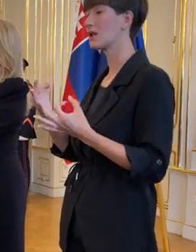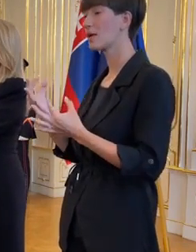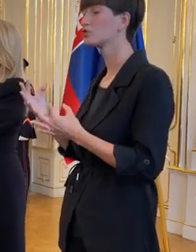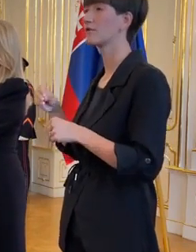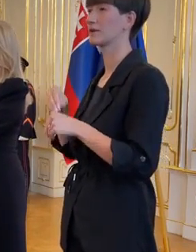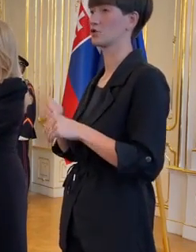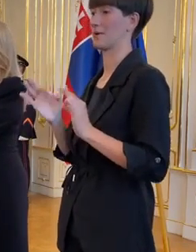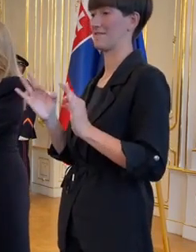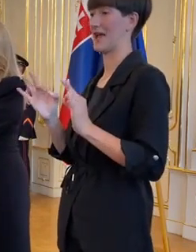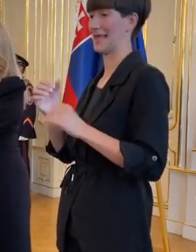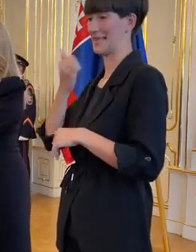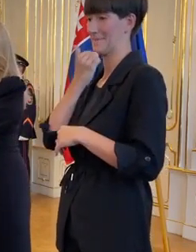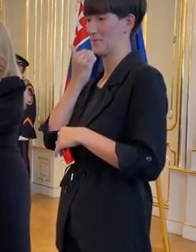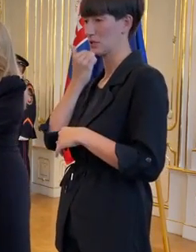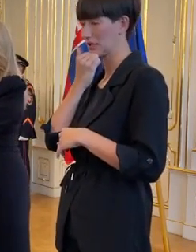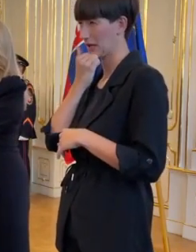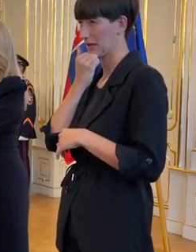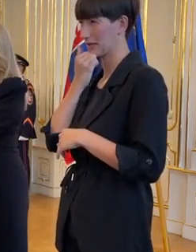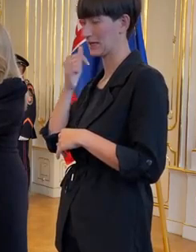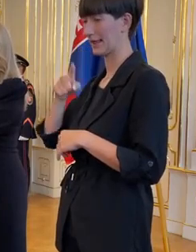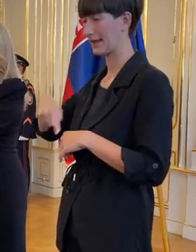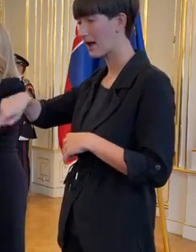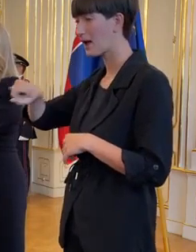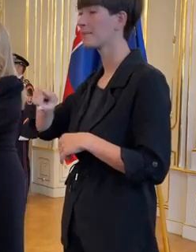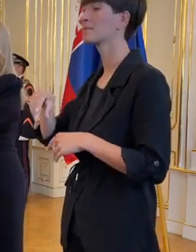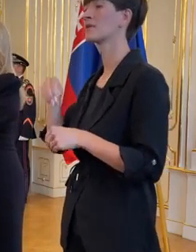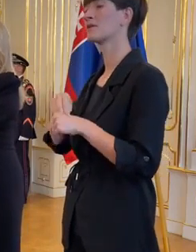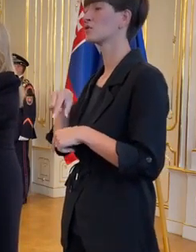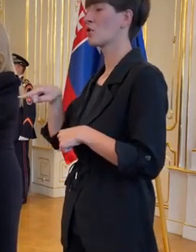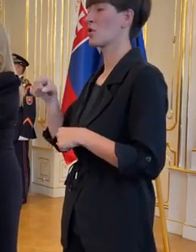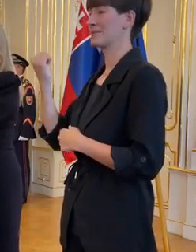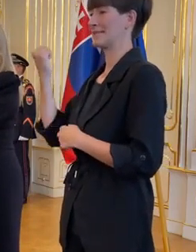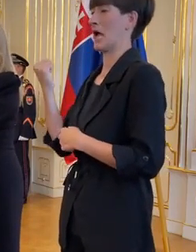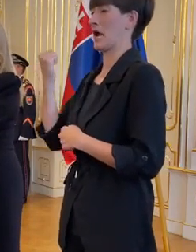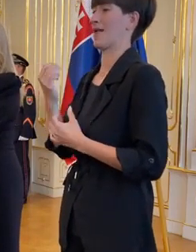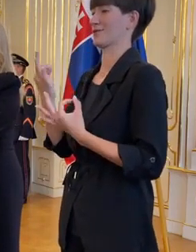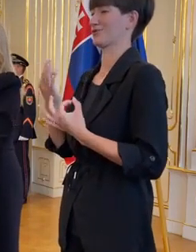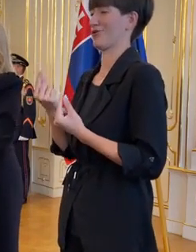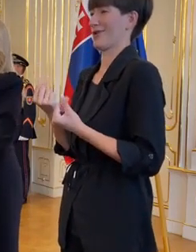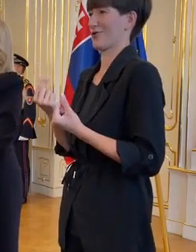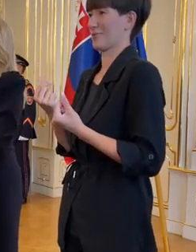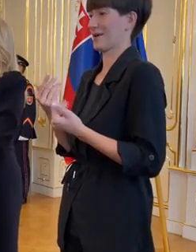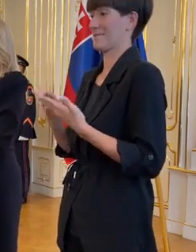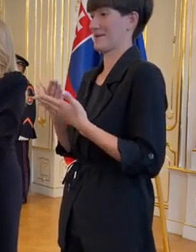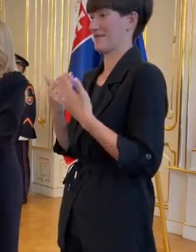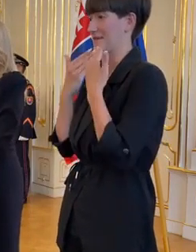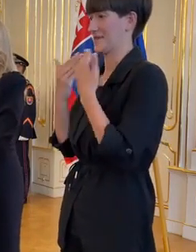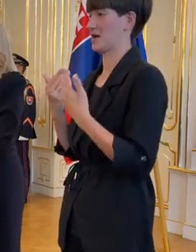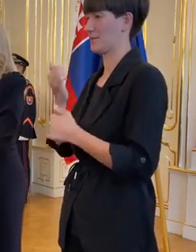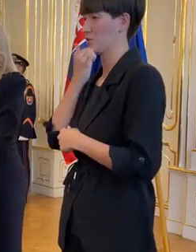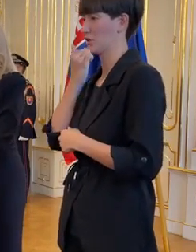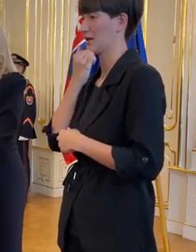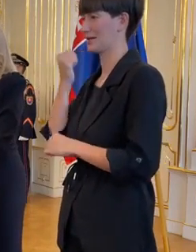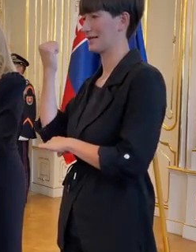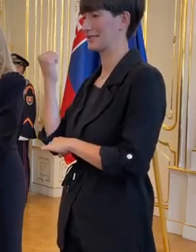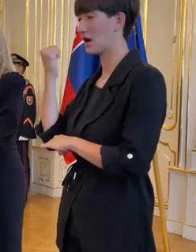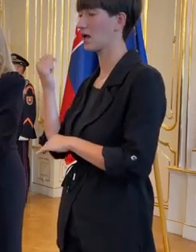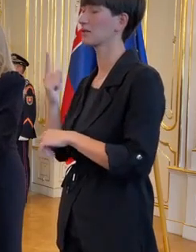kvalitu nášho podnikateľského prostredia, ktoré je základným pilierom našej ekonomiky a podporuje ďalšie investície na